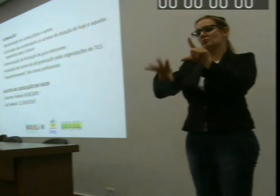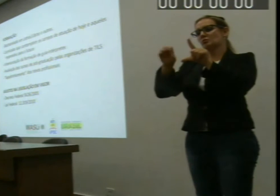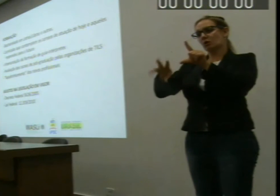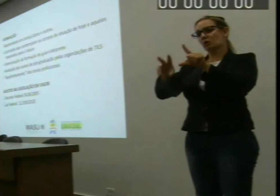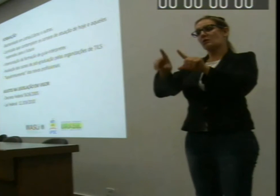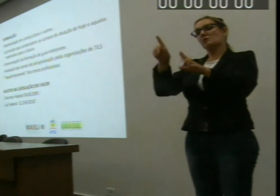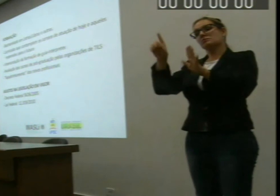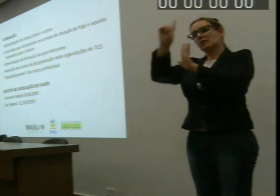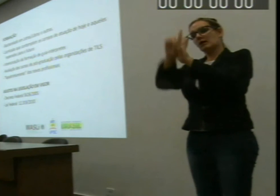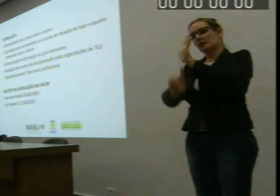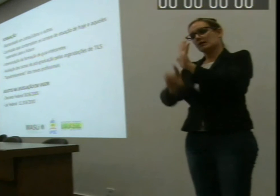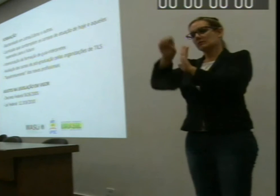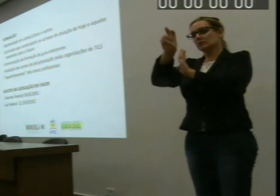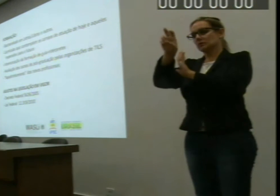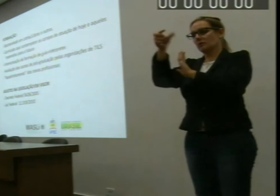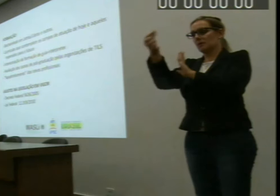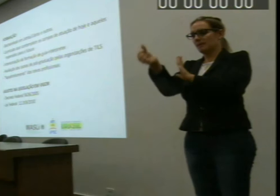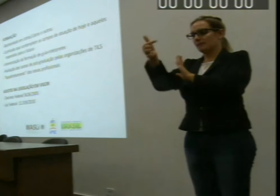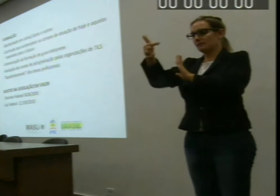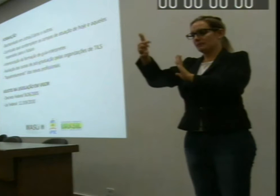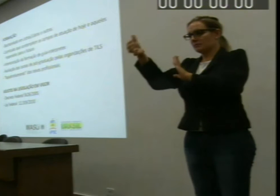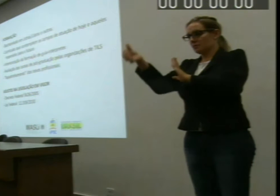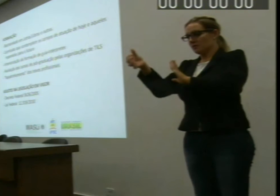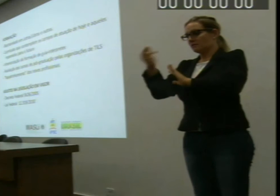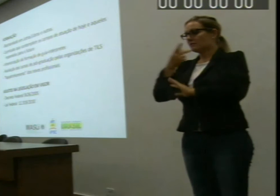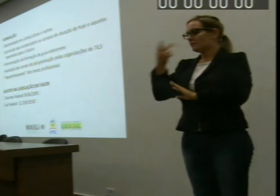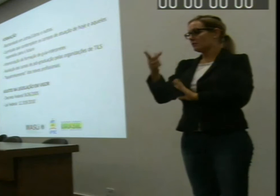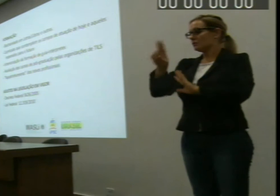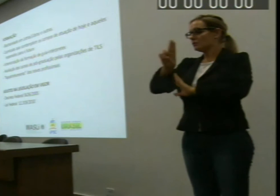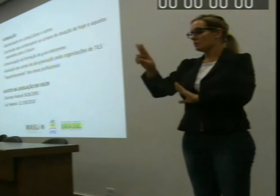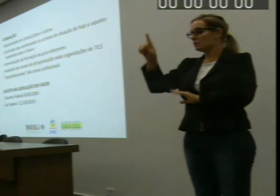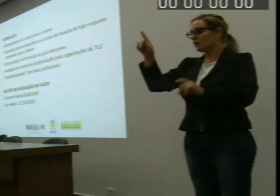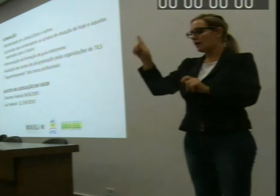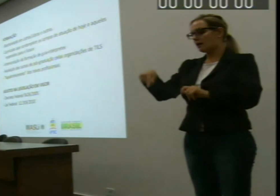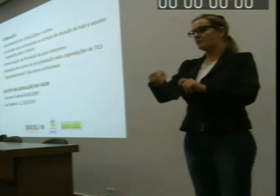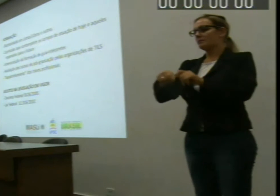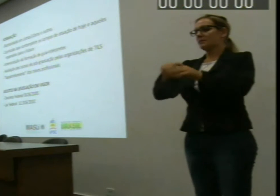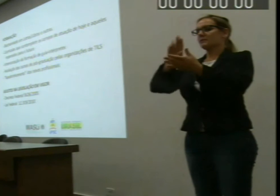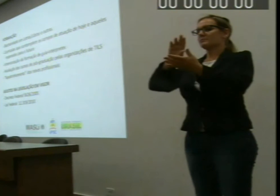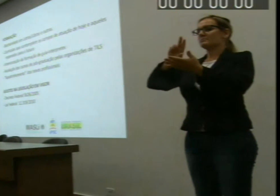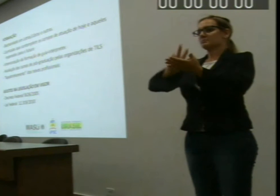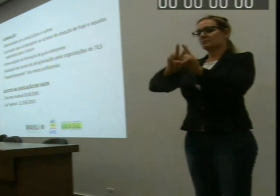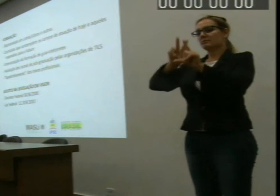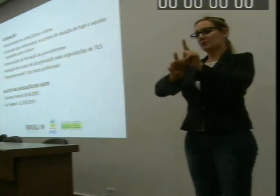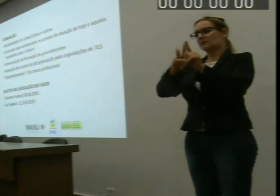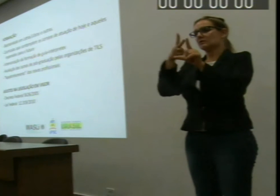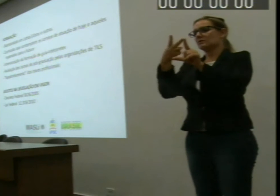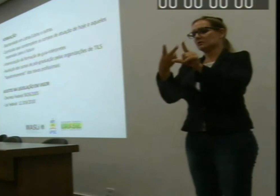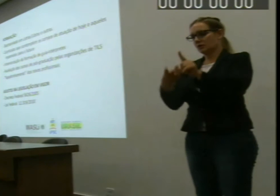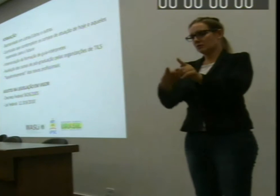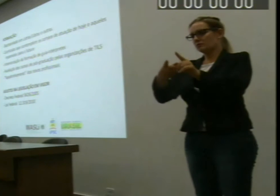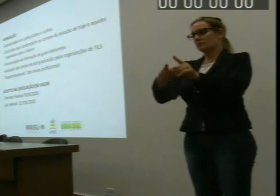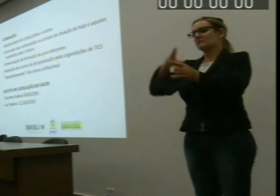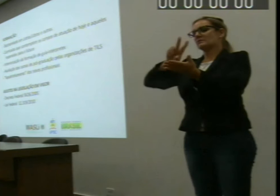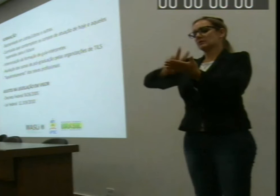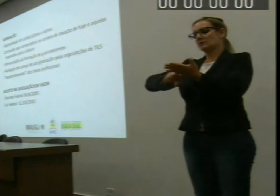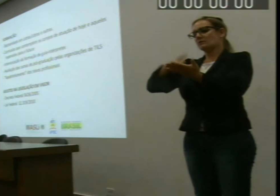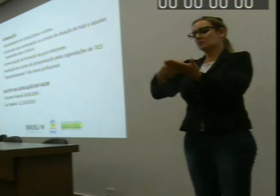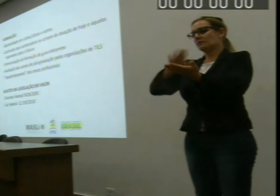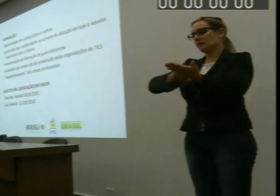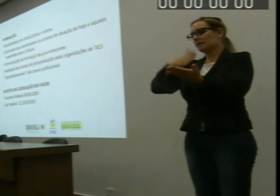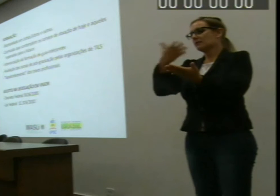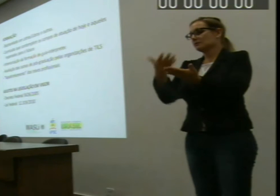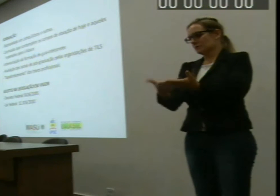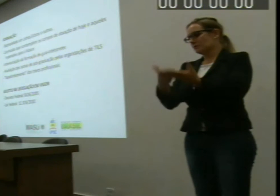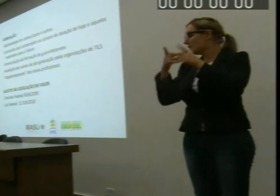526 previa que o nome fosse Bacharelado em tradução e interpretação da língua de cais Mas